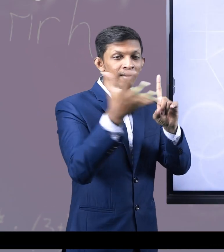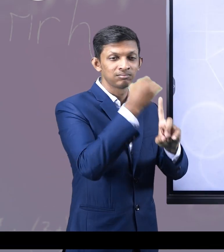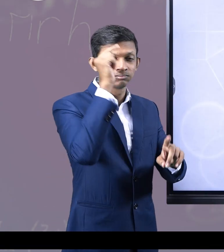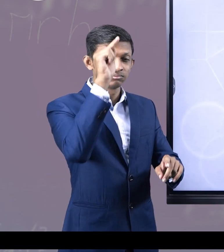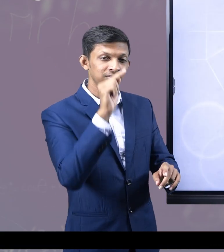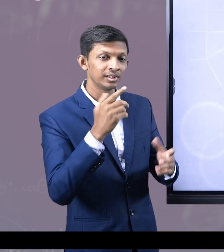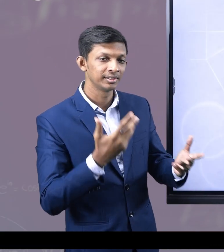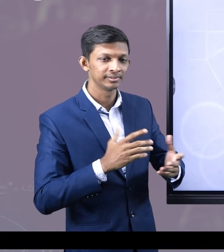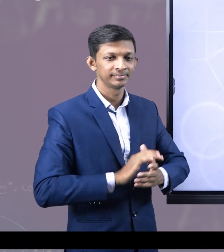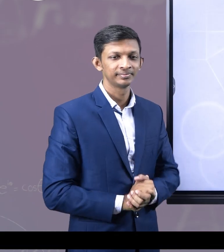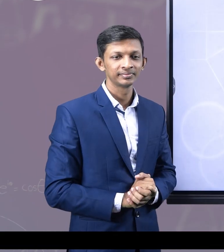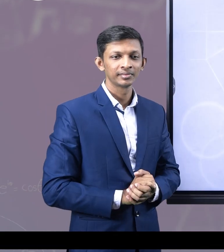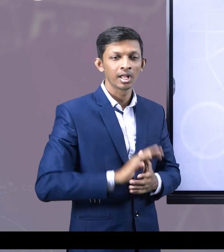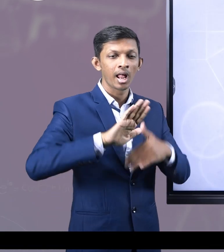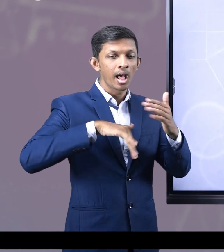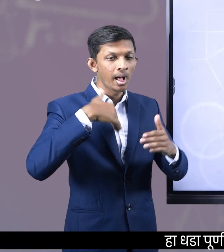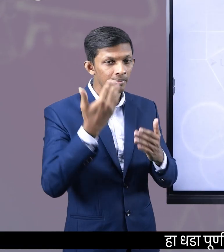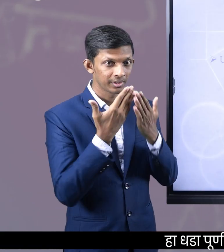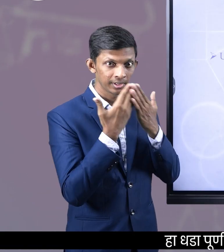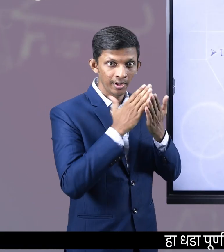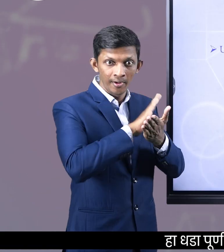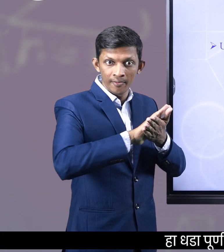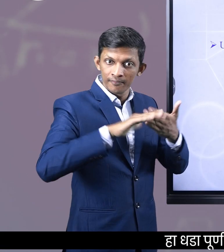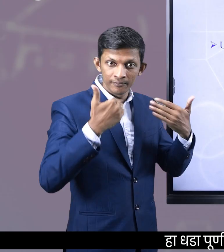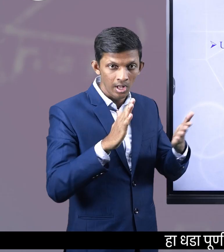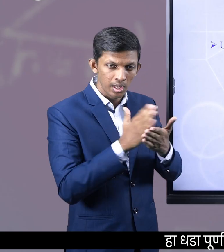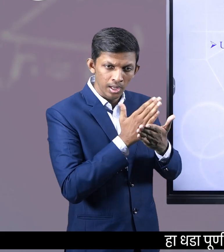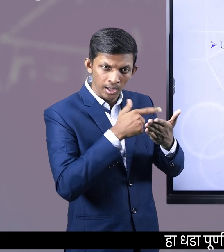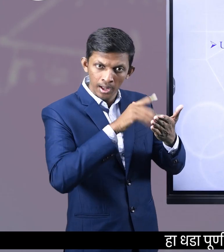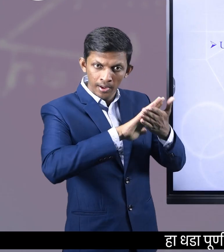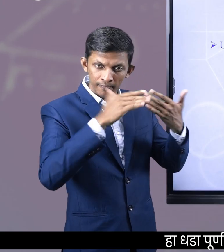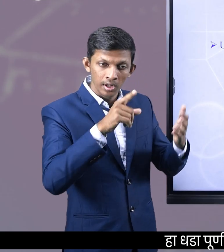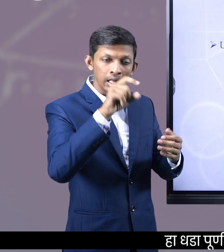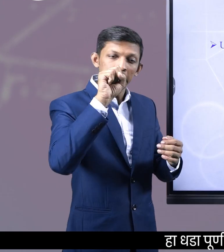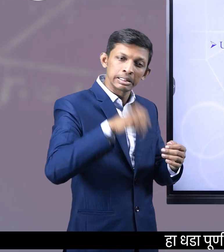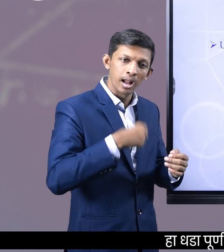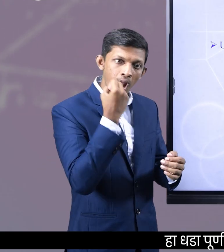शिकण्याचे परिणाम. हा धडा पूर्ण झाल्यानंतर तुम्हाला हे कळेल: